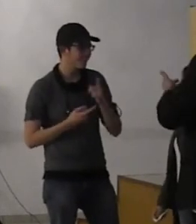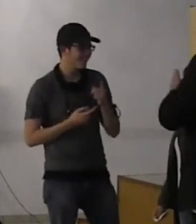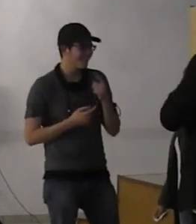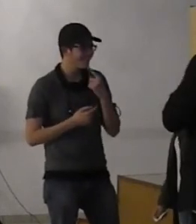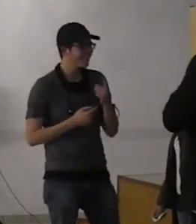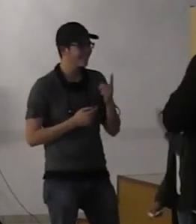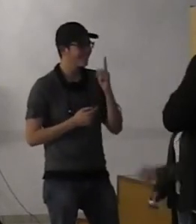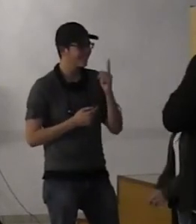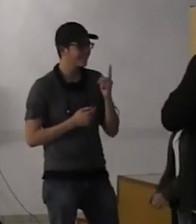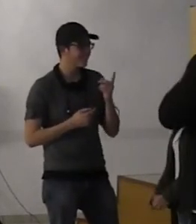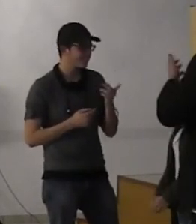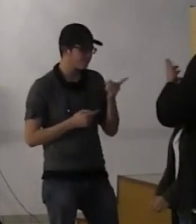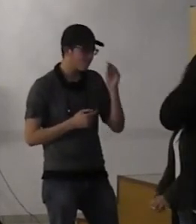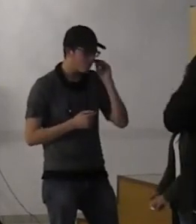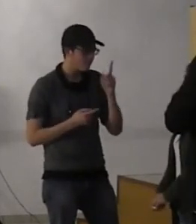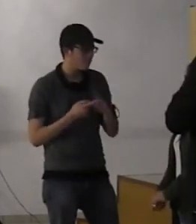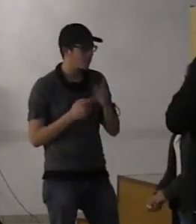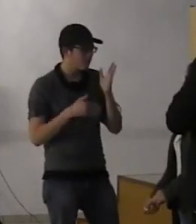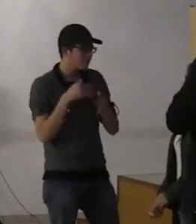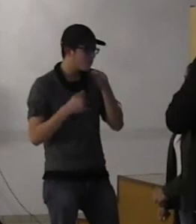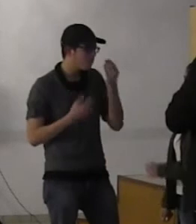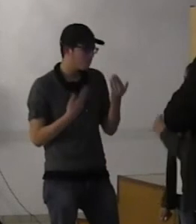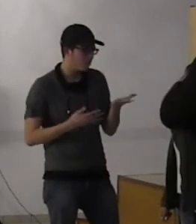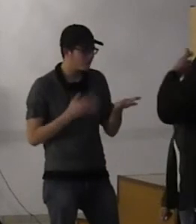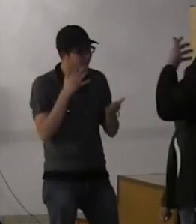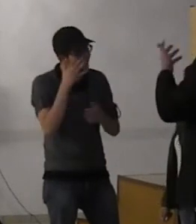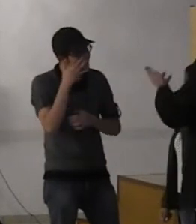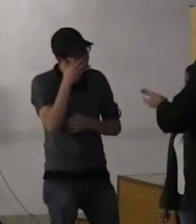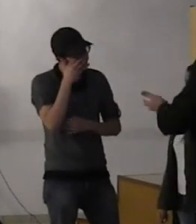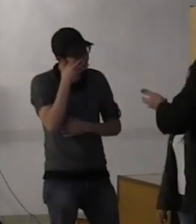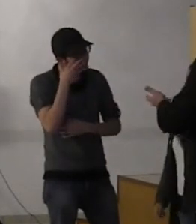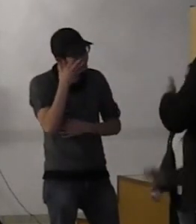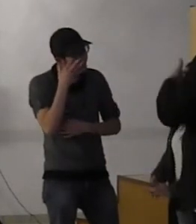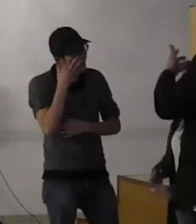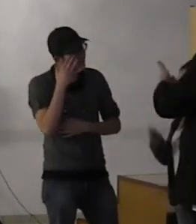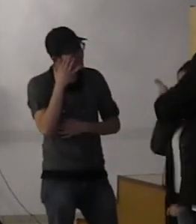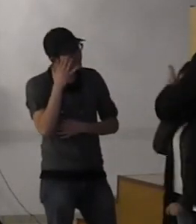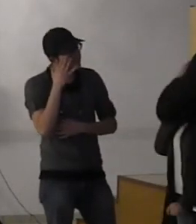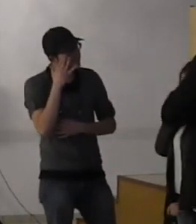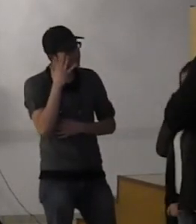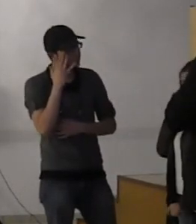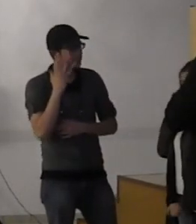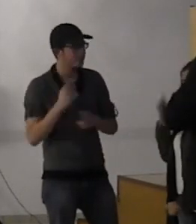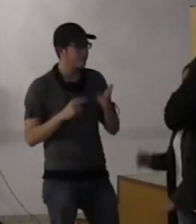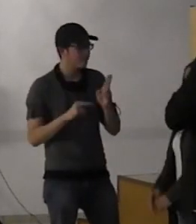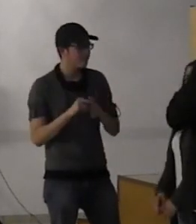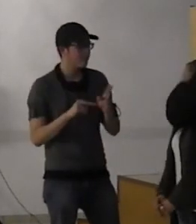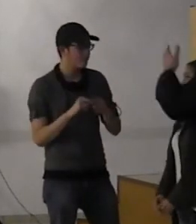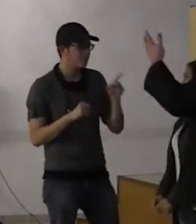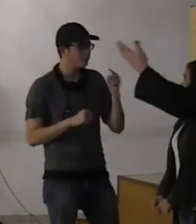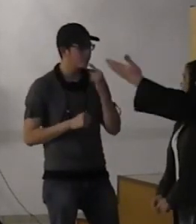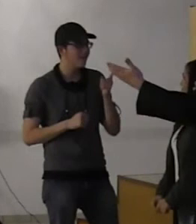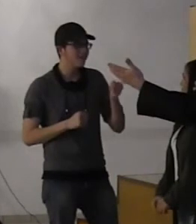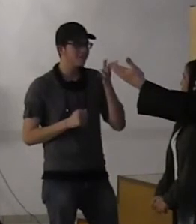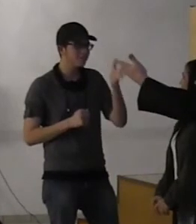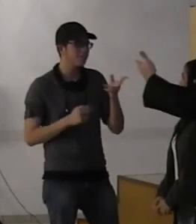letzte Gesandte, der Prophet Muhammad sallallahu alaihi wasallam. Nachdem sie das bezeugt, ist sie sozusagen Muslimin und ich bitte